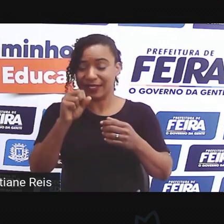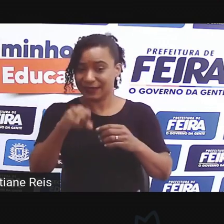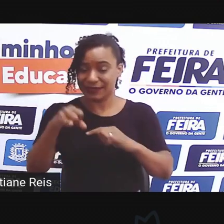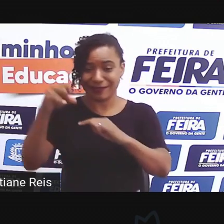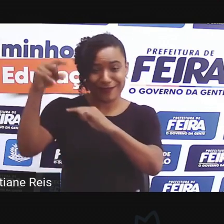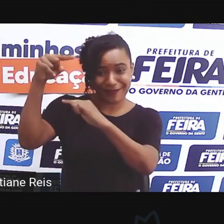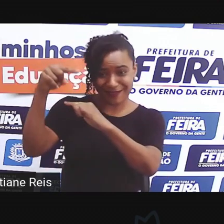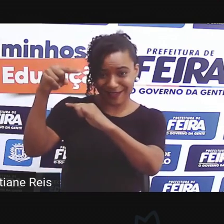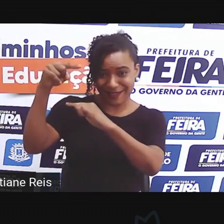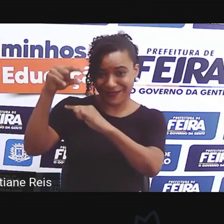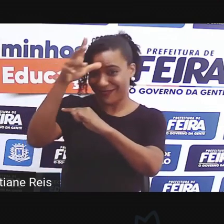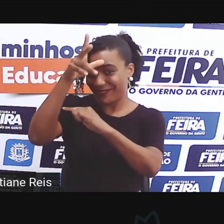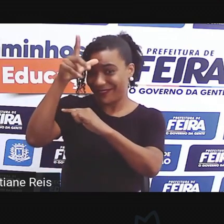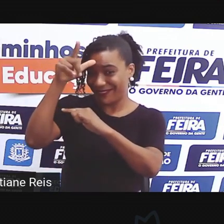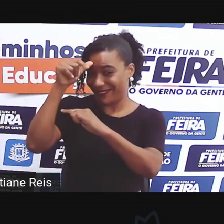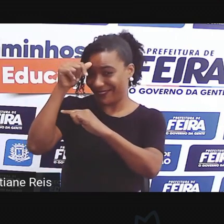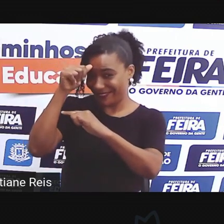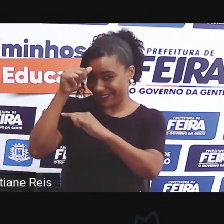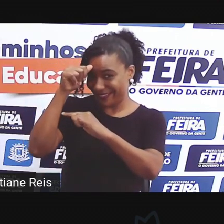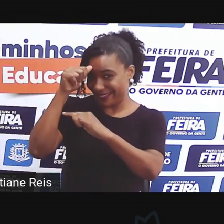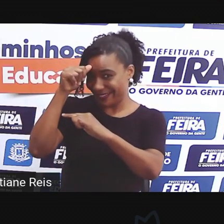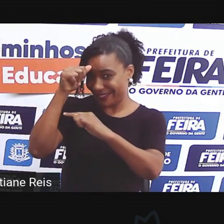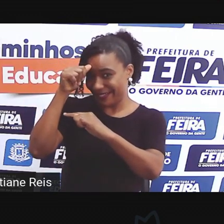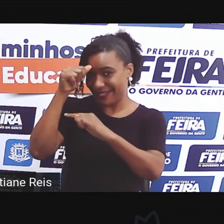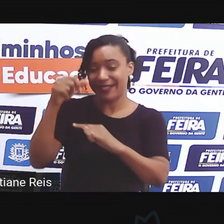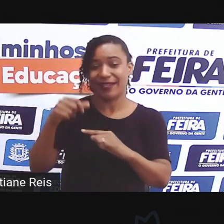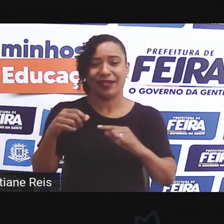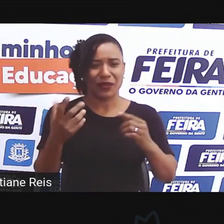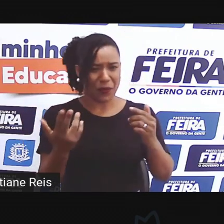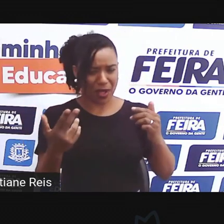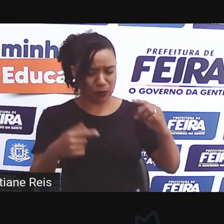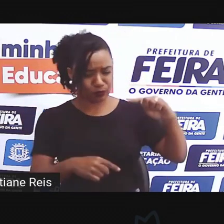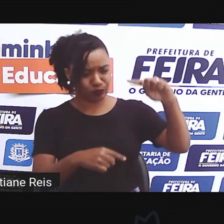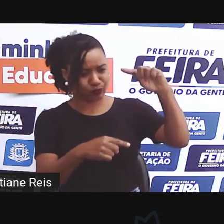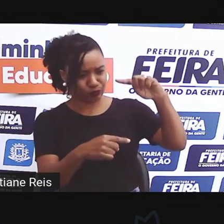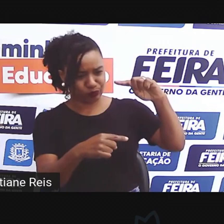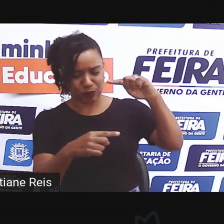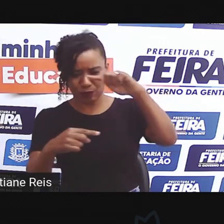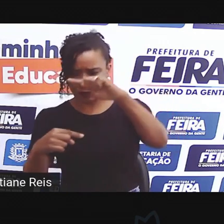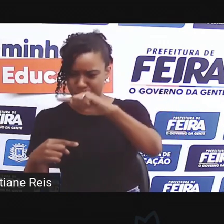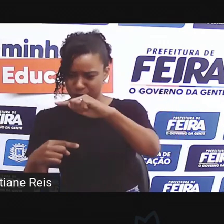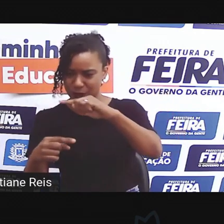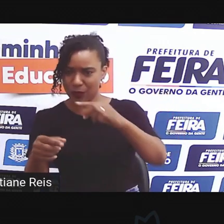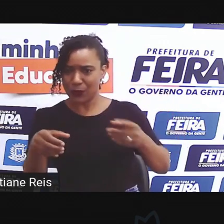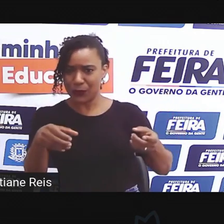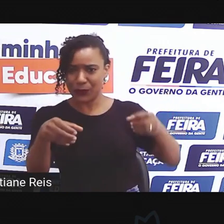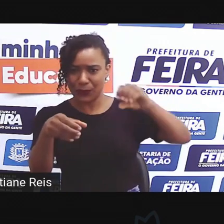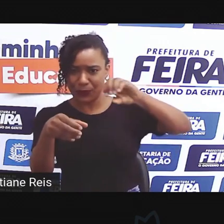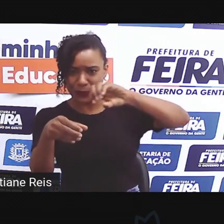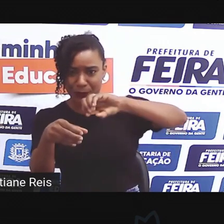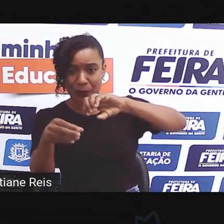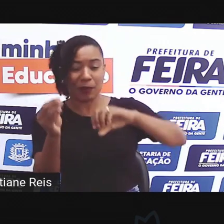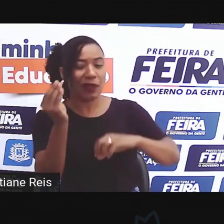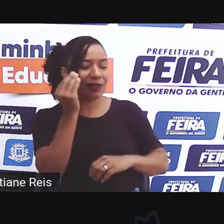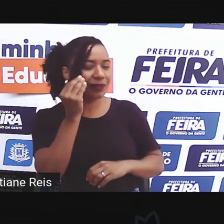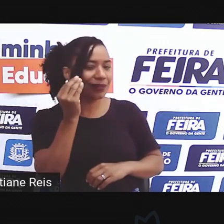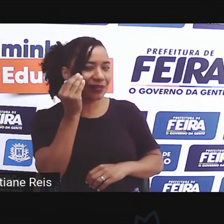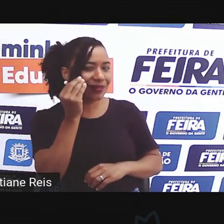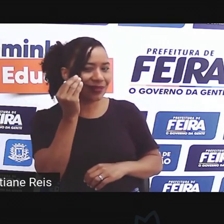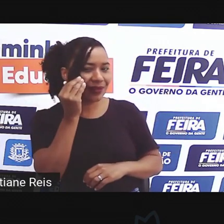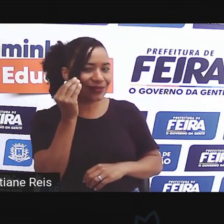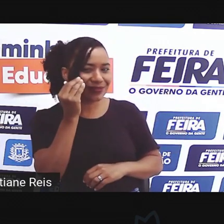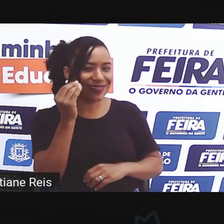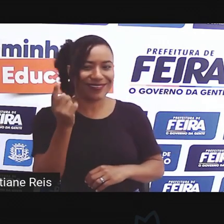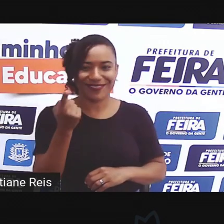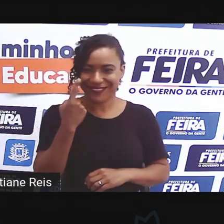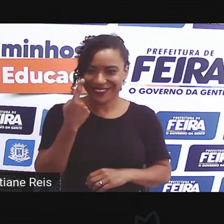essa garrafa e essa, cabe a mesma quantidade de água? Que tal a gente começar a brincar de testar? Isso mesmo,